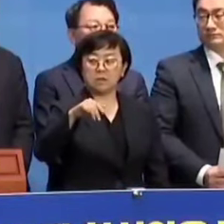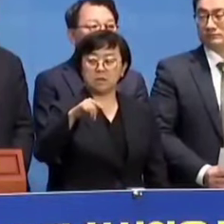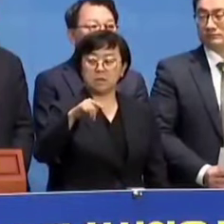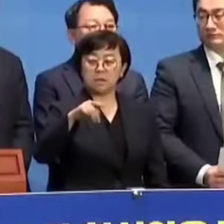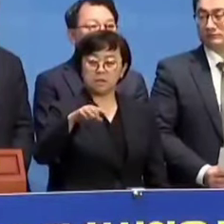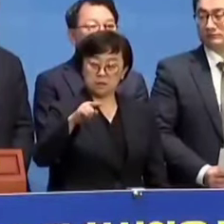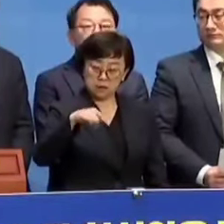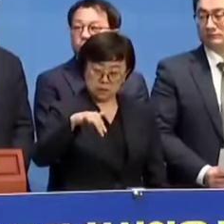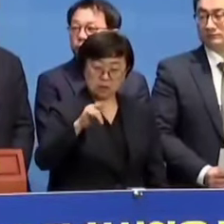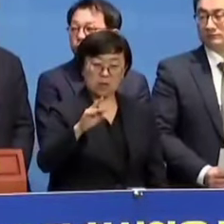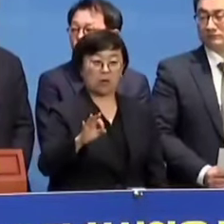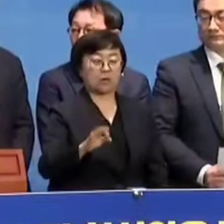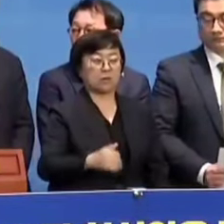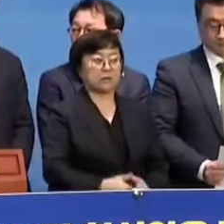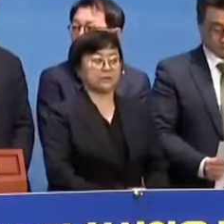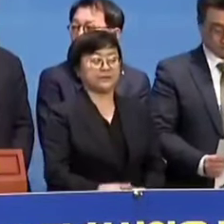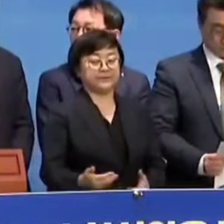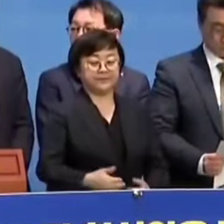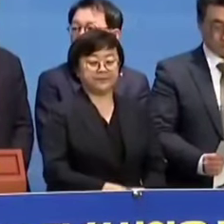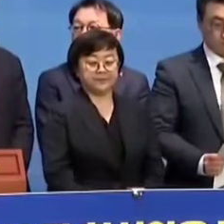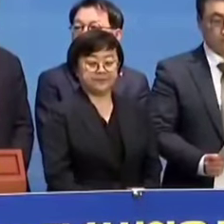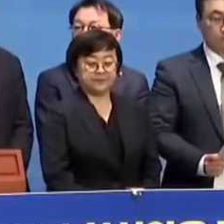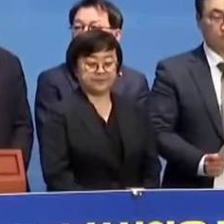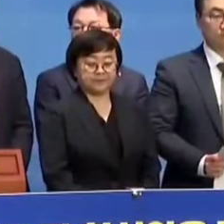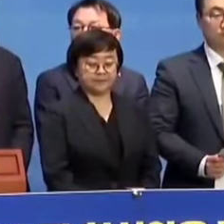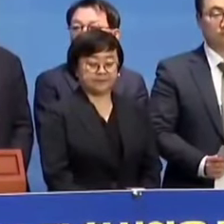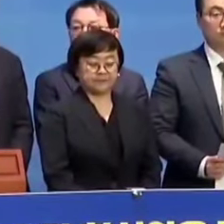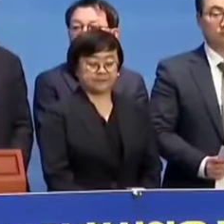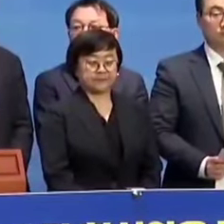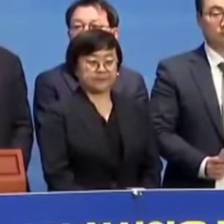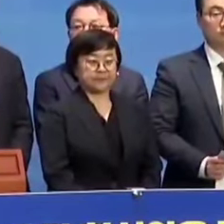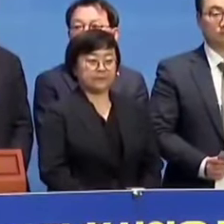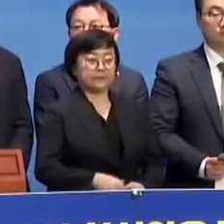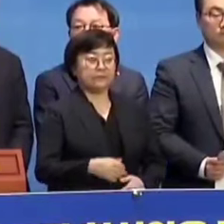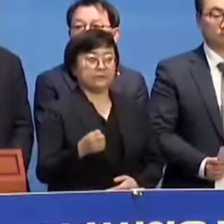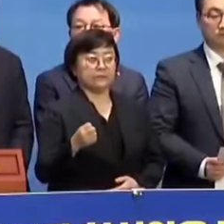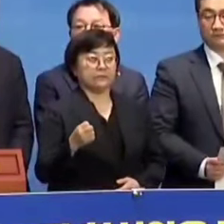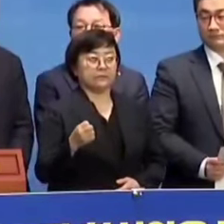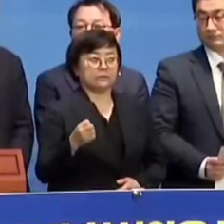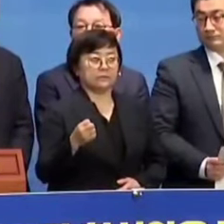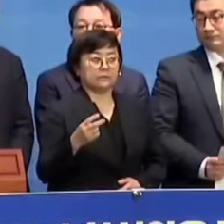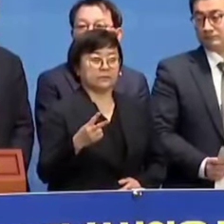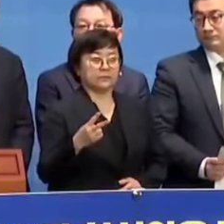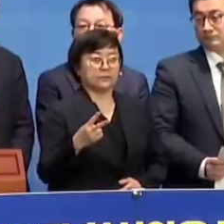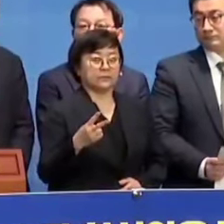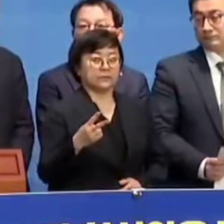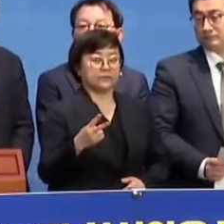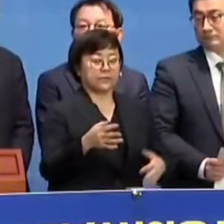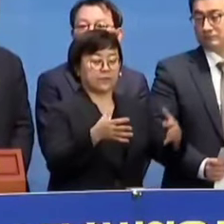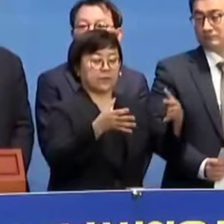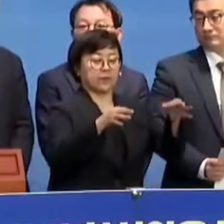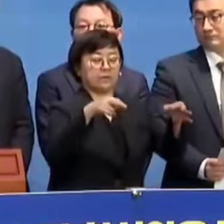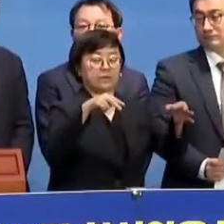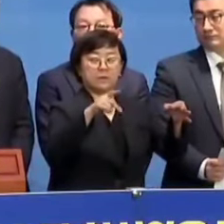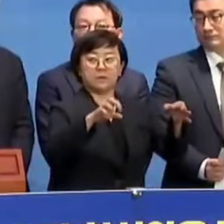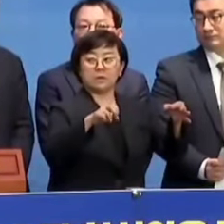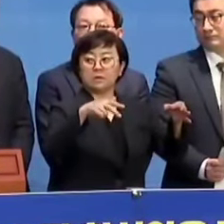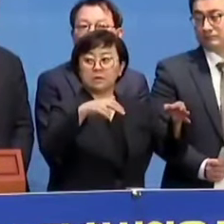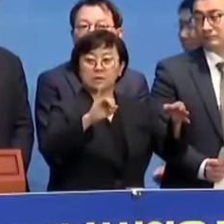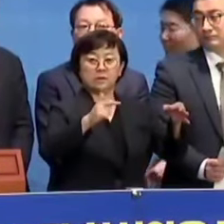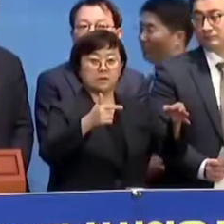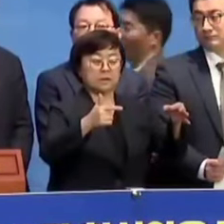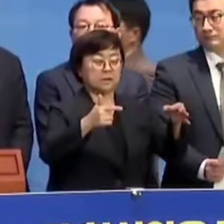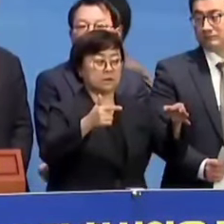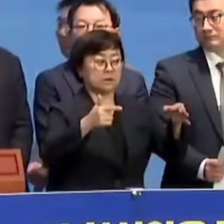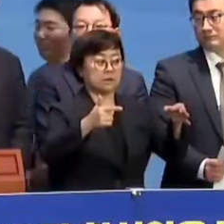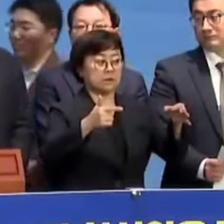오셨습니다. 네. 그리고 더민주 전국혁신회의의 김성진